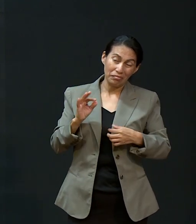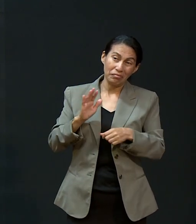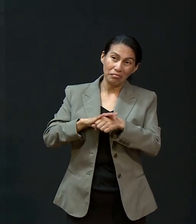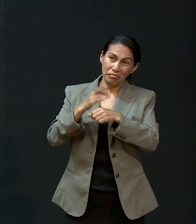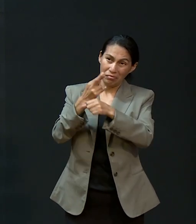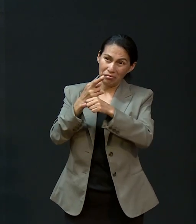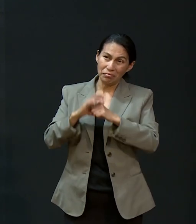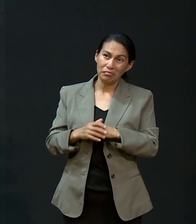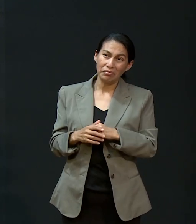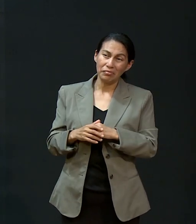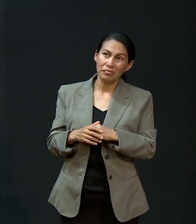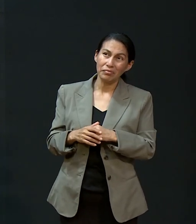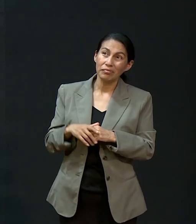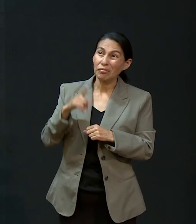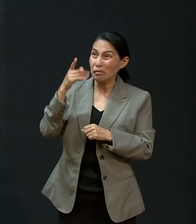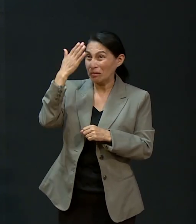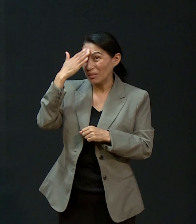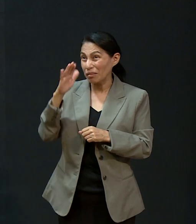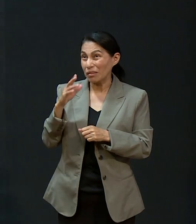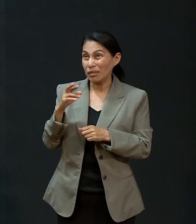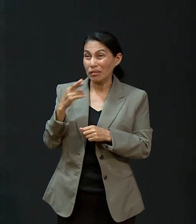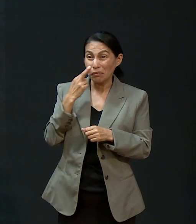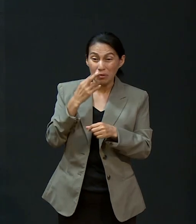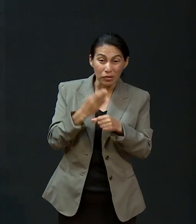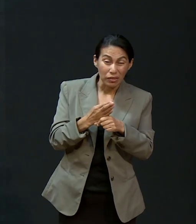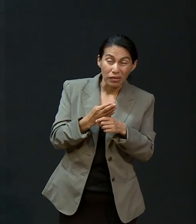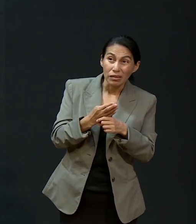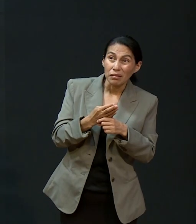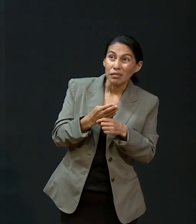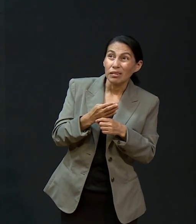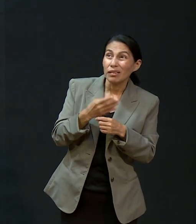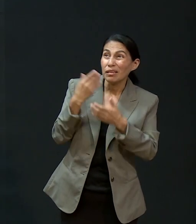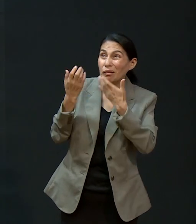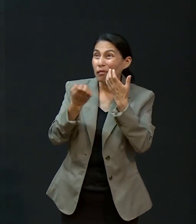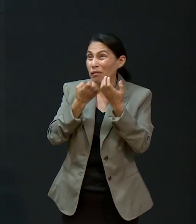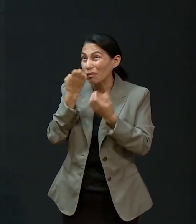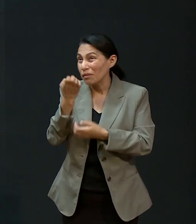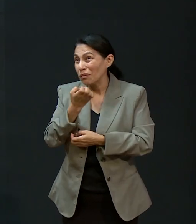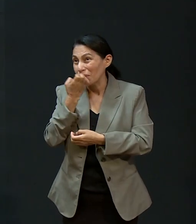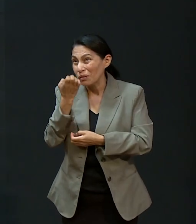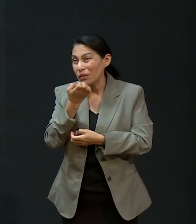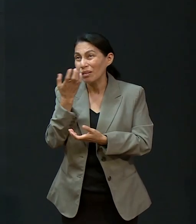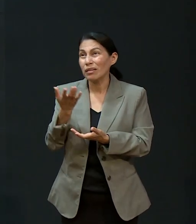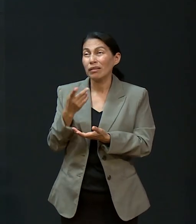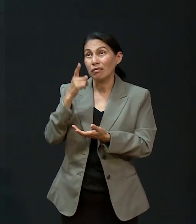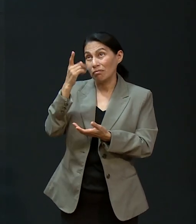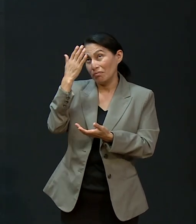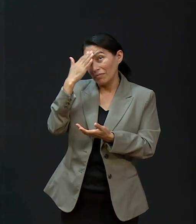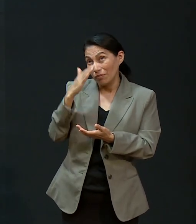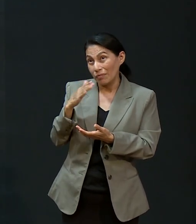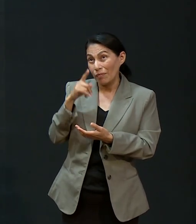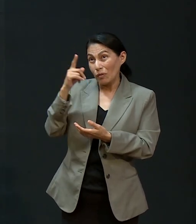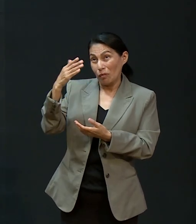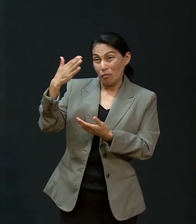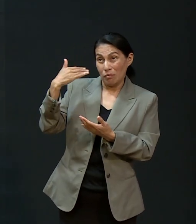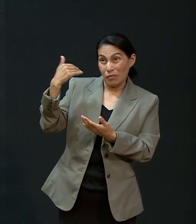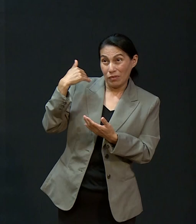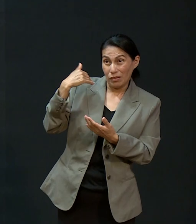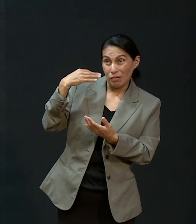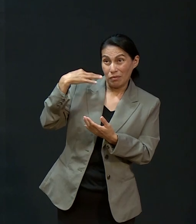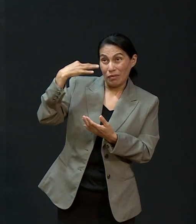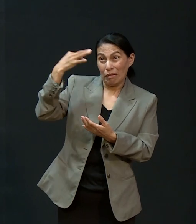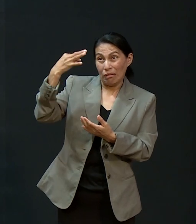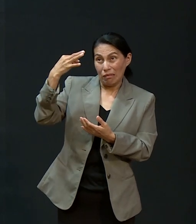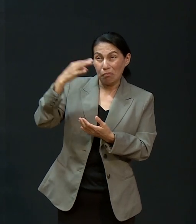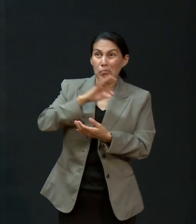tú sabes también las responsabilidades que tengo pues en la escuela y pues cosas extras, ¿no? Entonces le digo,